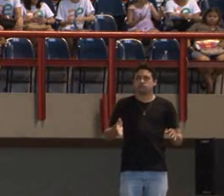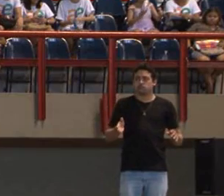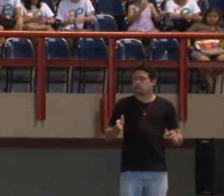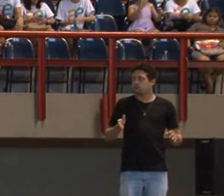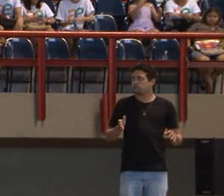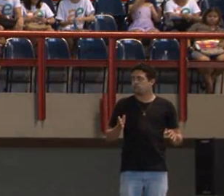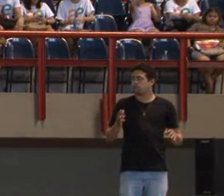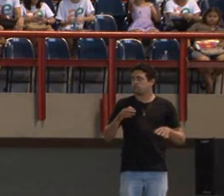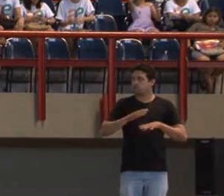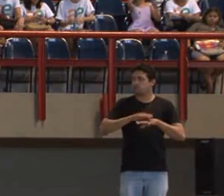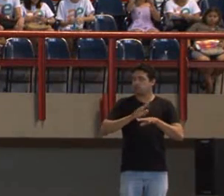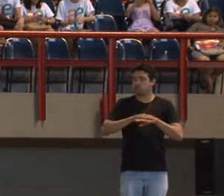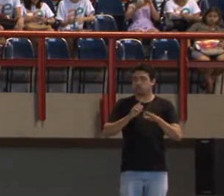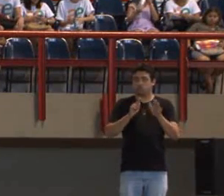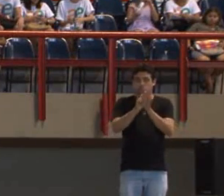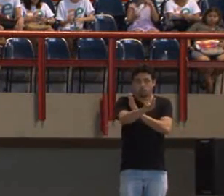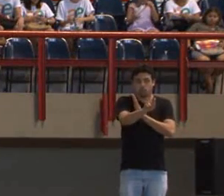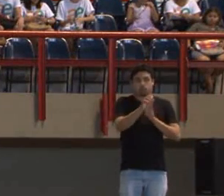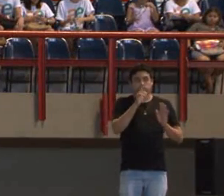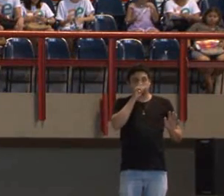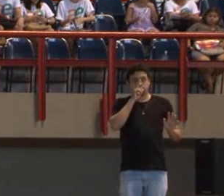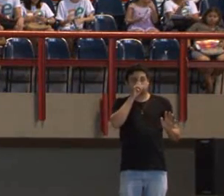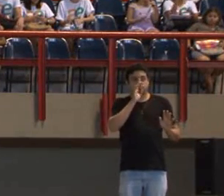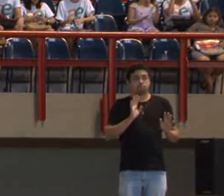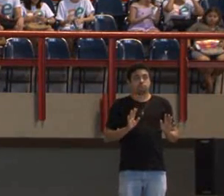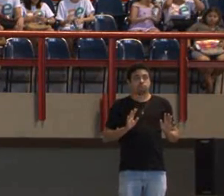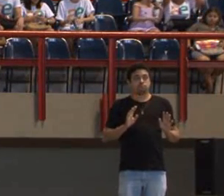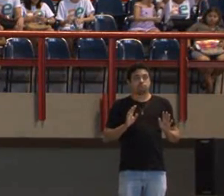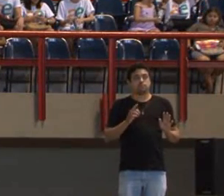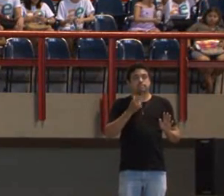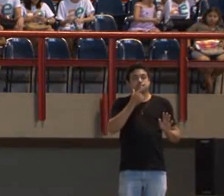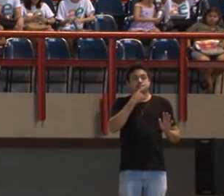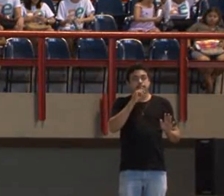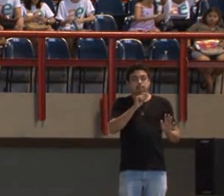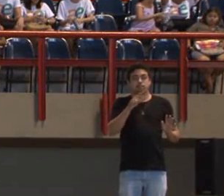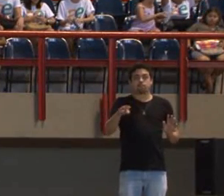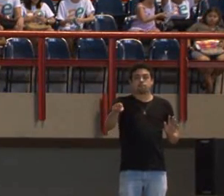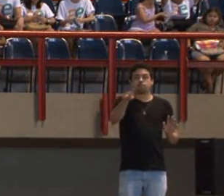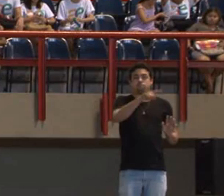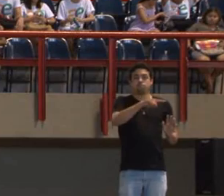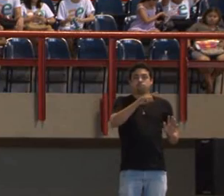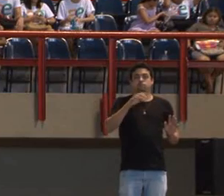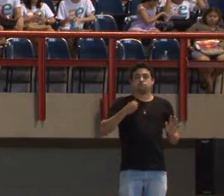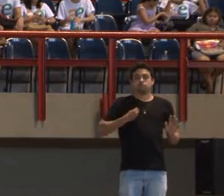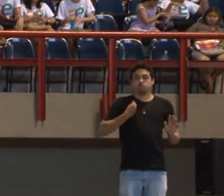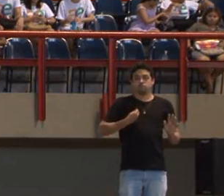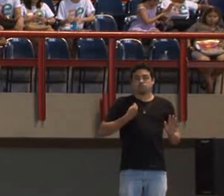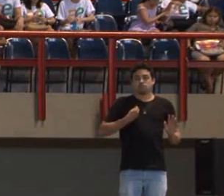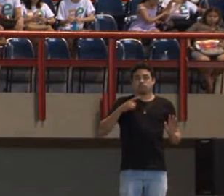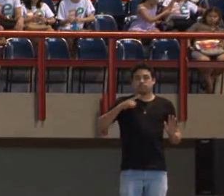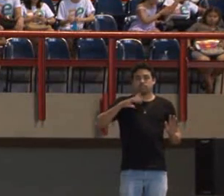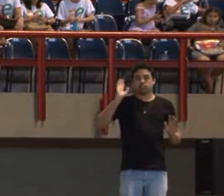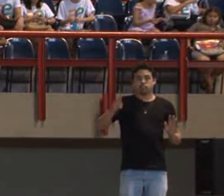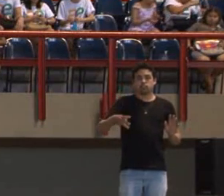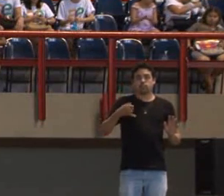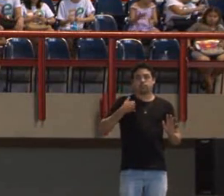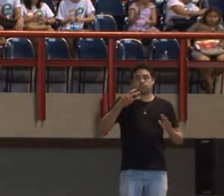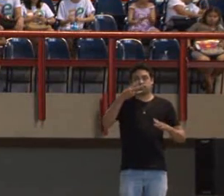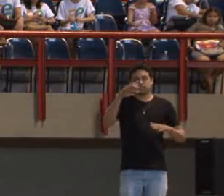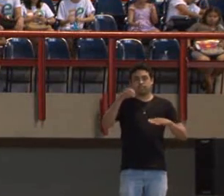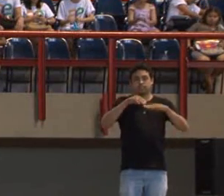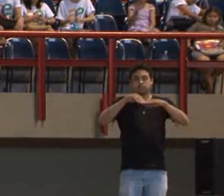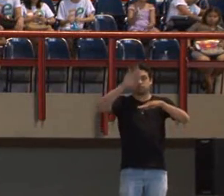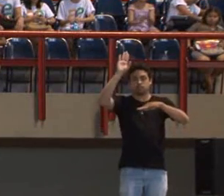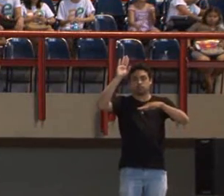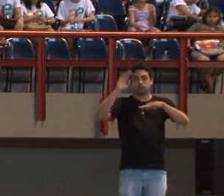Eu vou fazer uma pergunta arriscada. Quem que está aqui presente que já tem mais de 30 anos? Levante